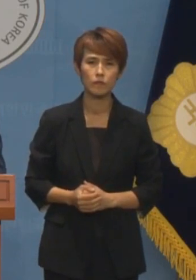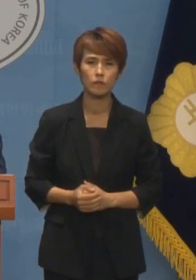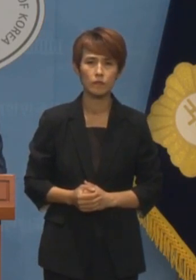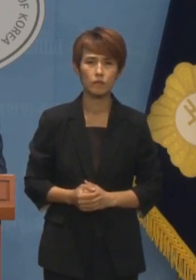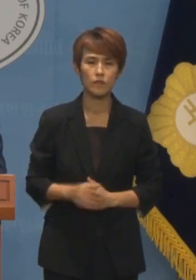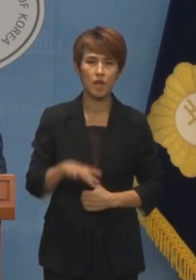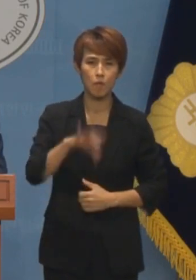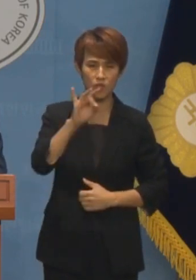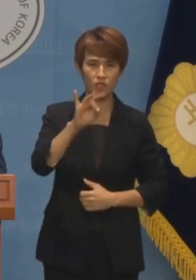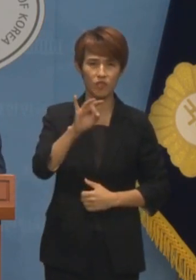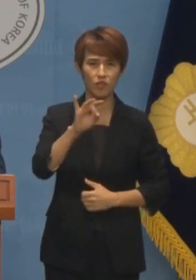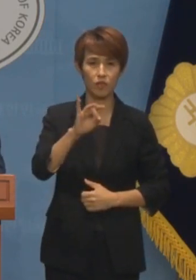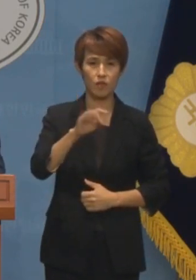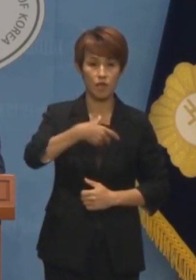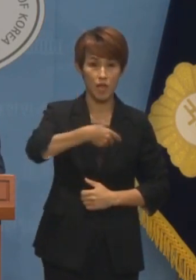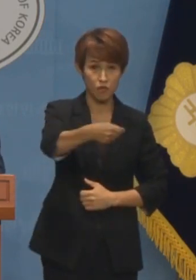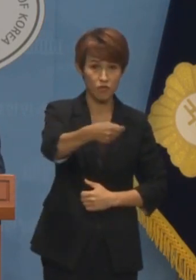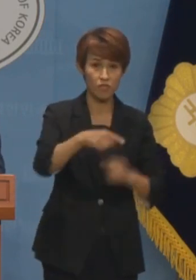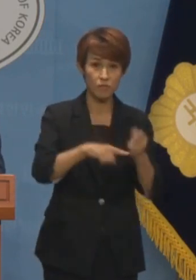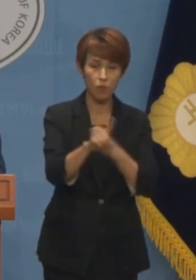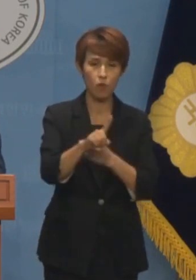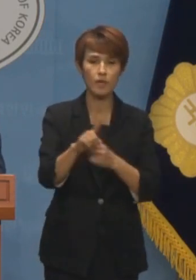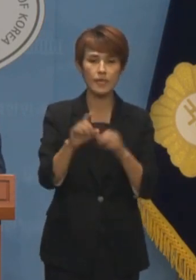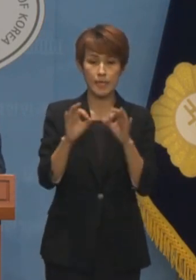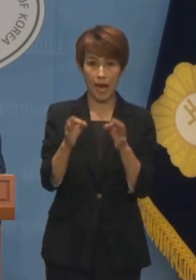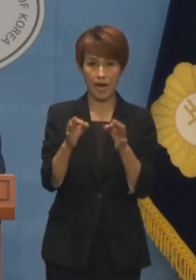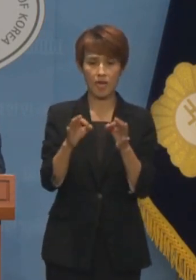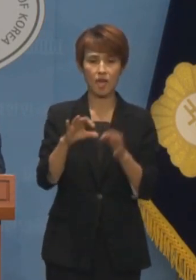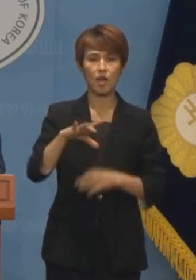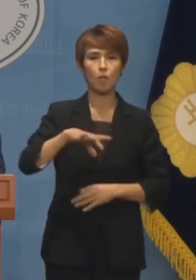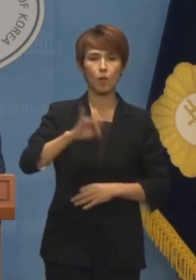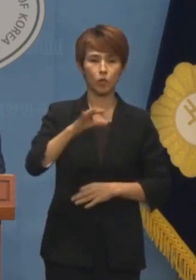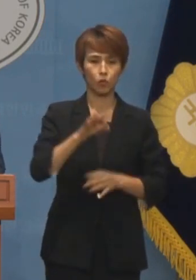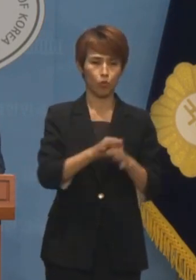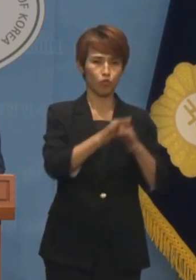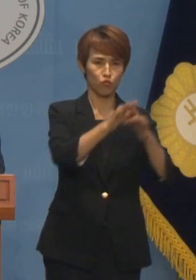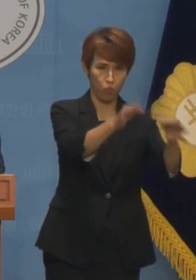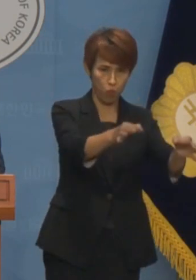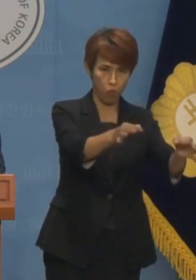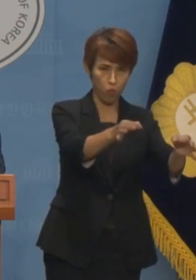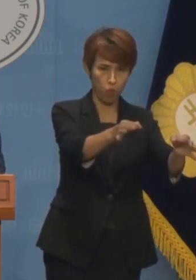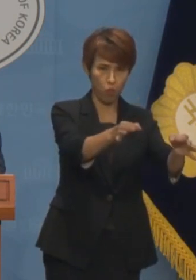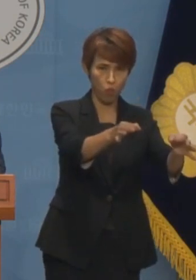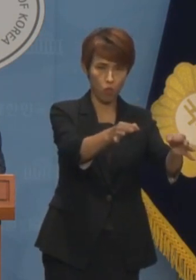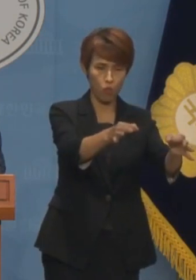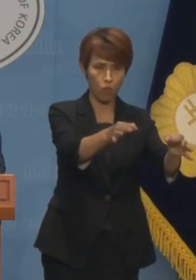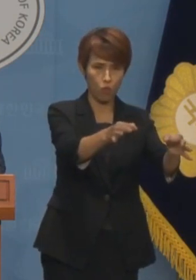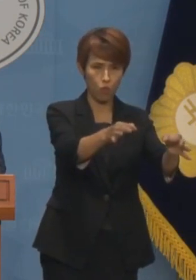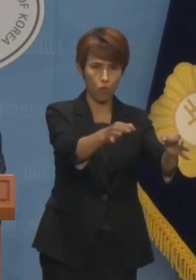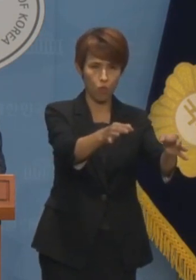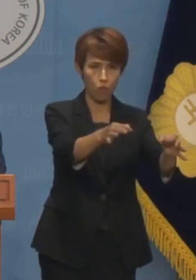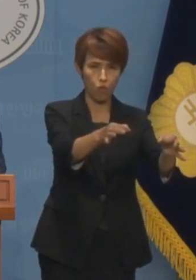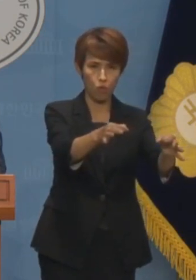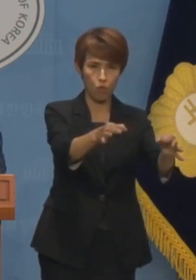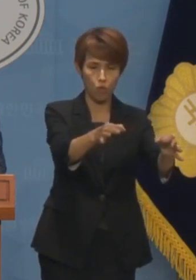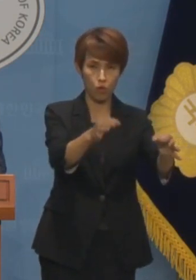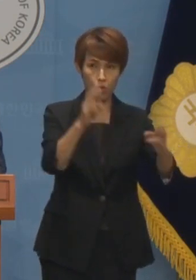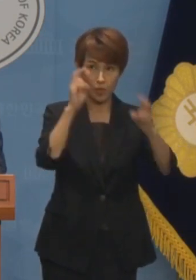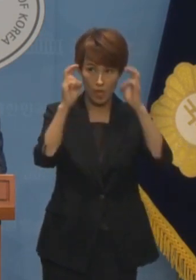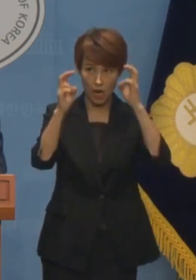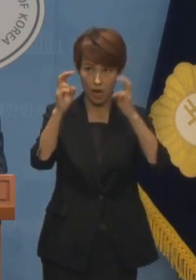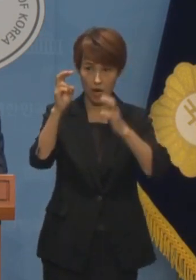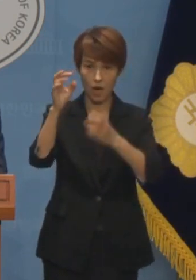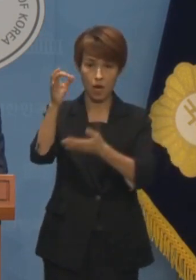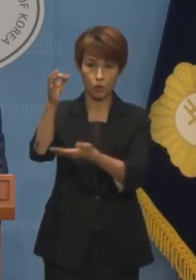선정산 대출은 은행 측이 대금을 선지급하고 정산일에 플랫폼이